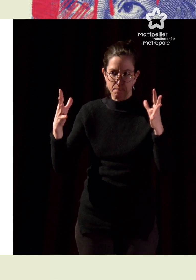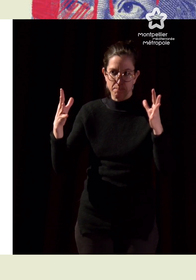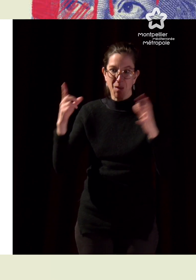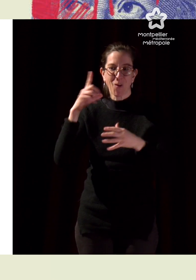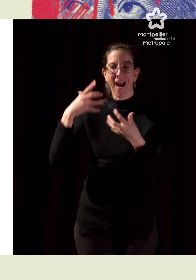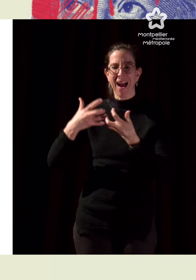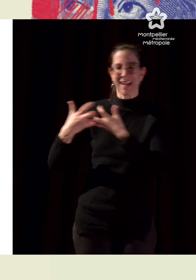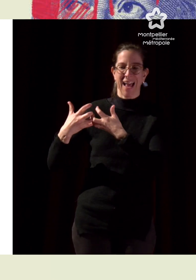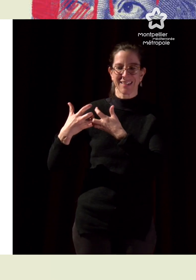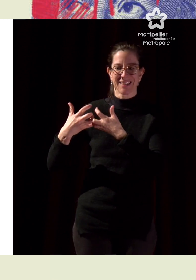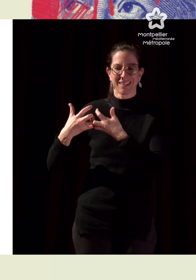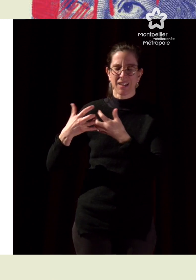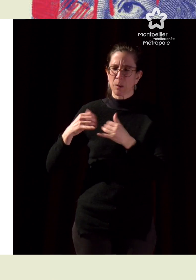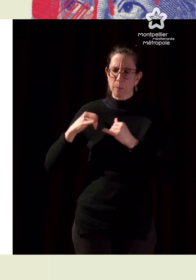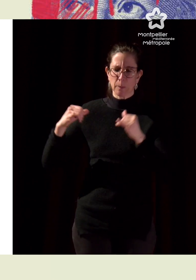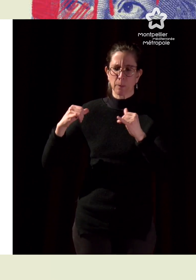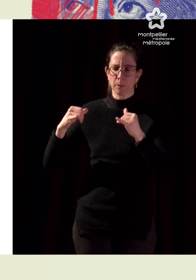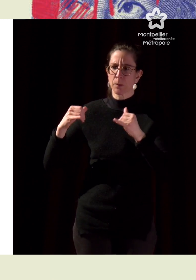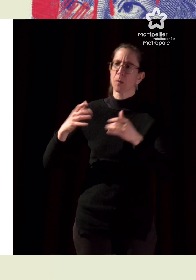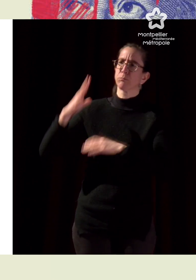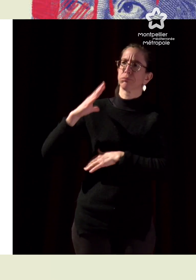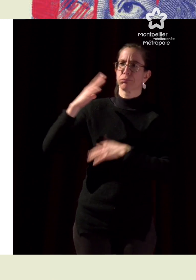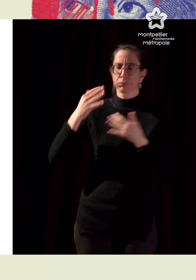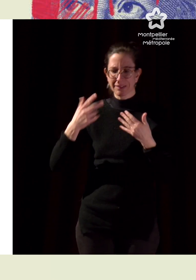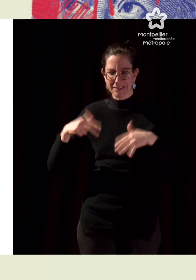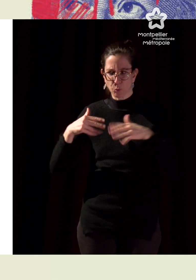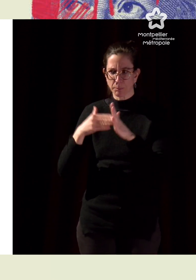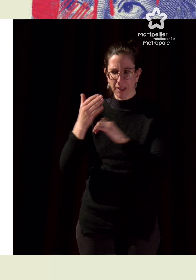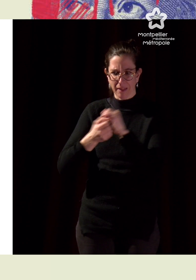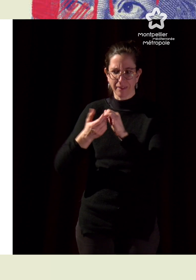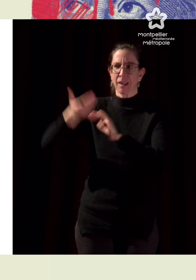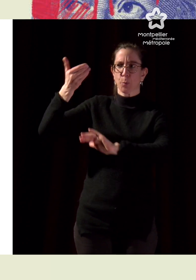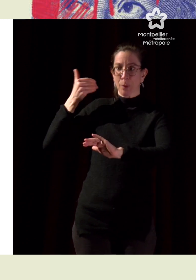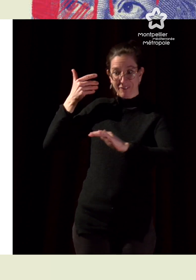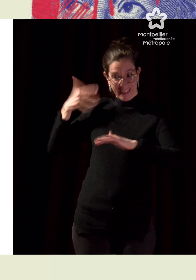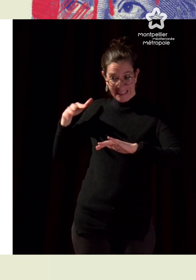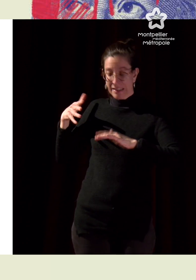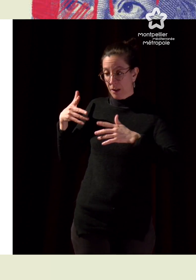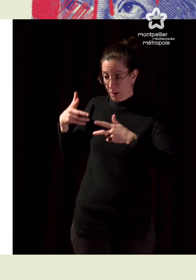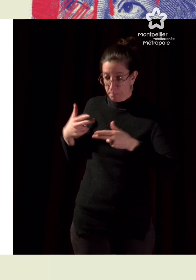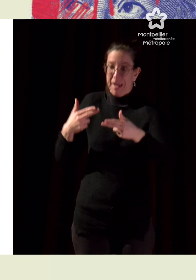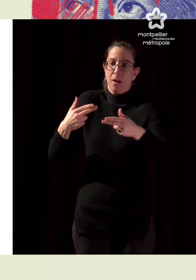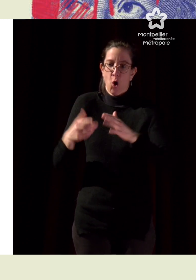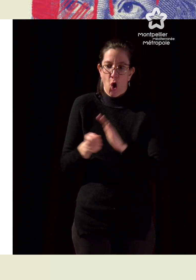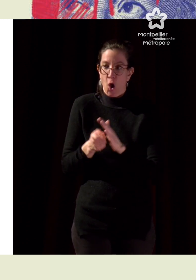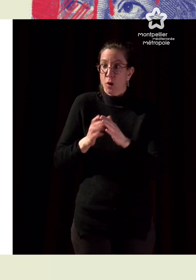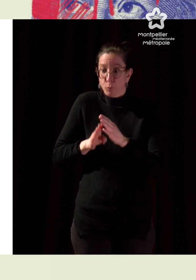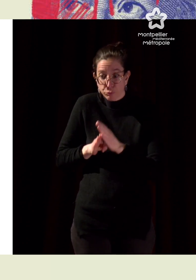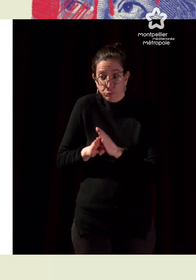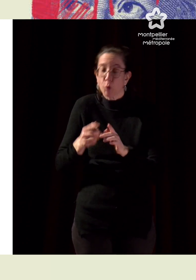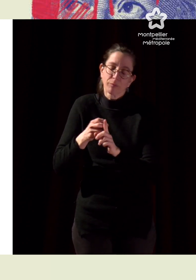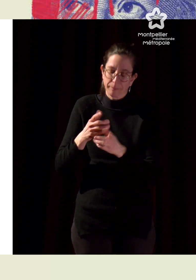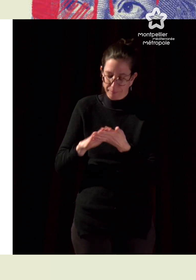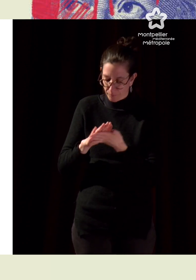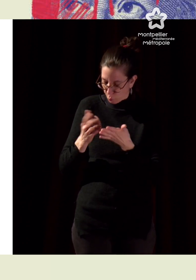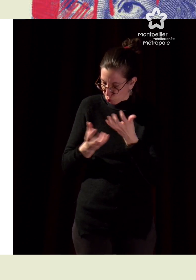maximum glaciaire qui a eu lieu il y a environ 18 000 ans. On a un réchauffement petit à petit de la planète et